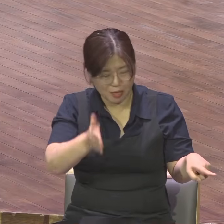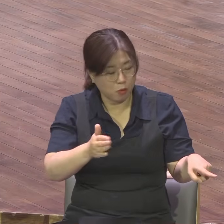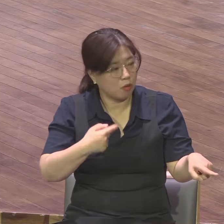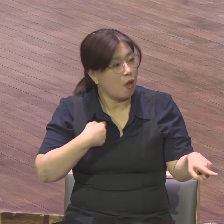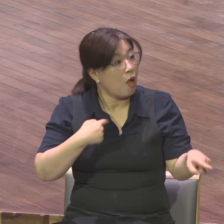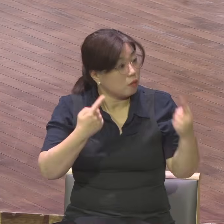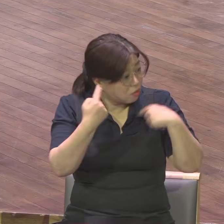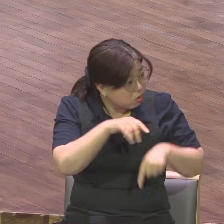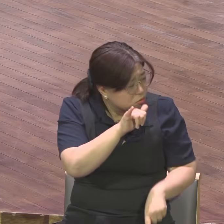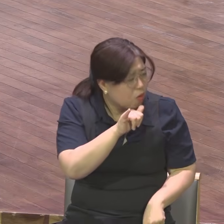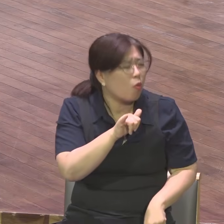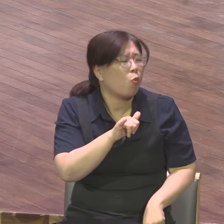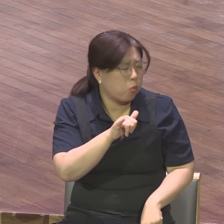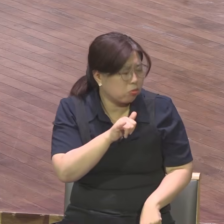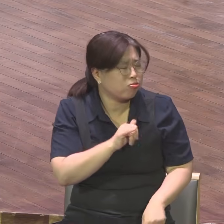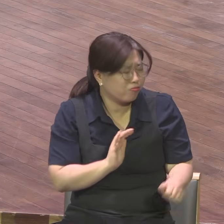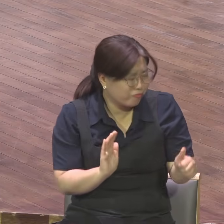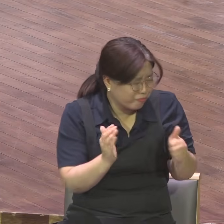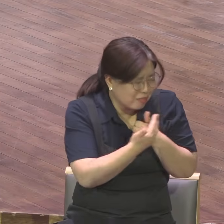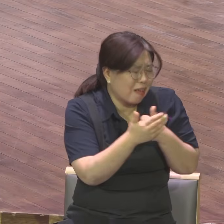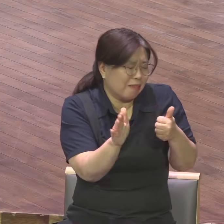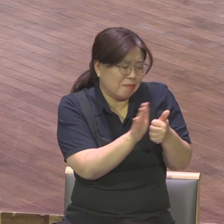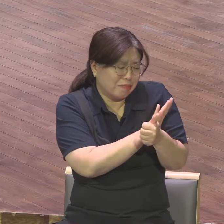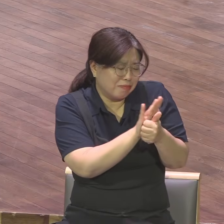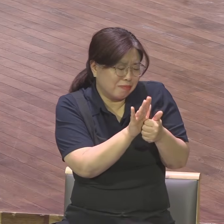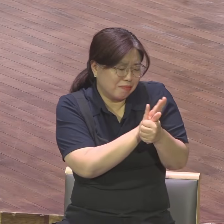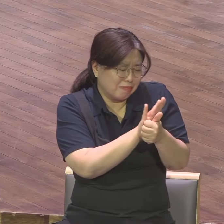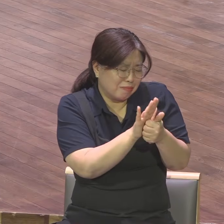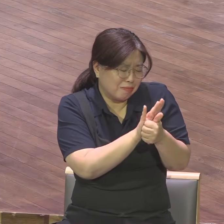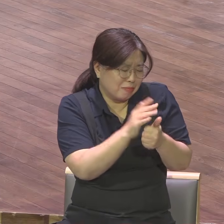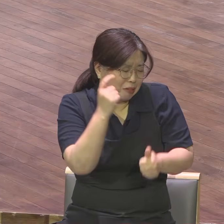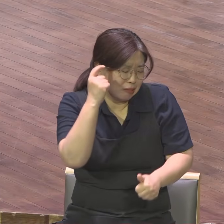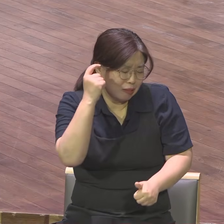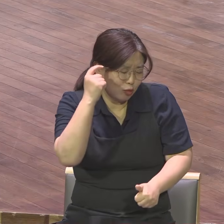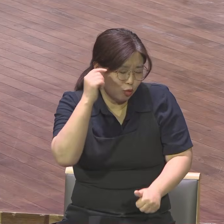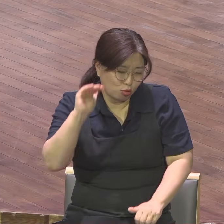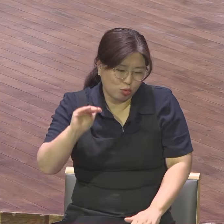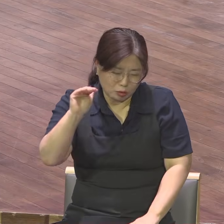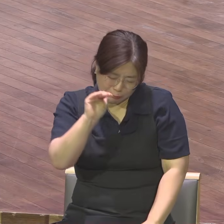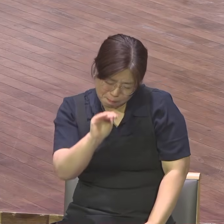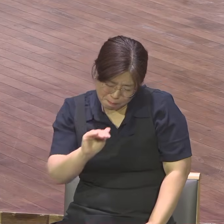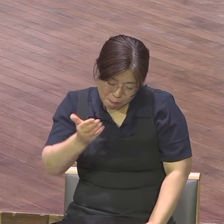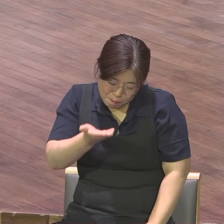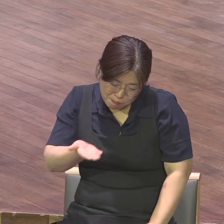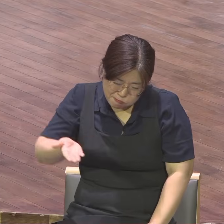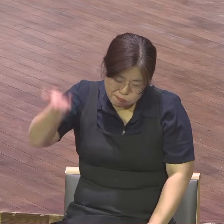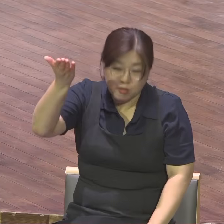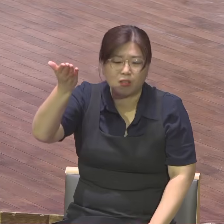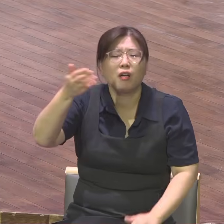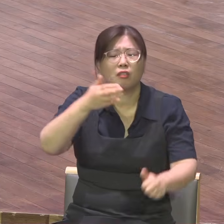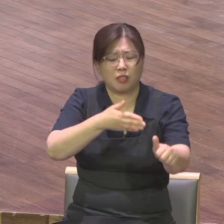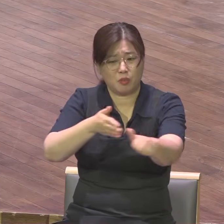이런 정보의식을 가질 때 서로가 살고 영적으로 계속해서 성장이 일어나죠.